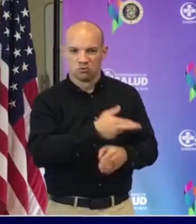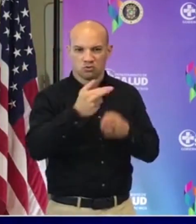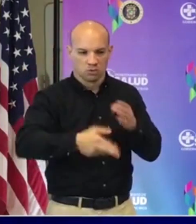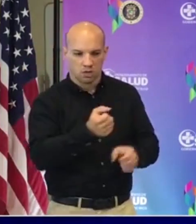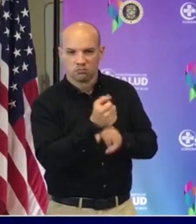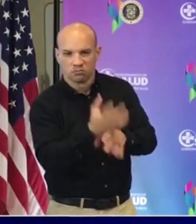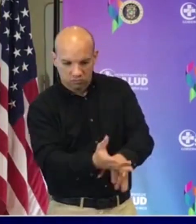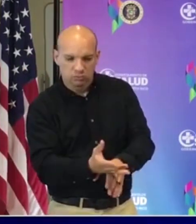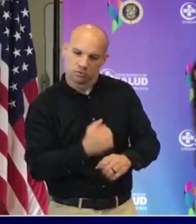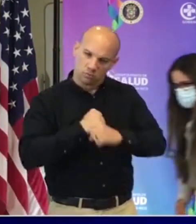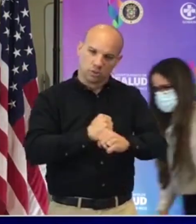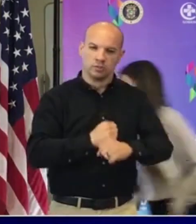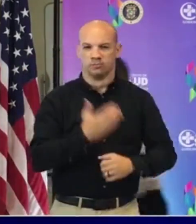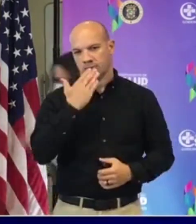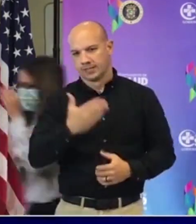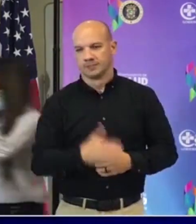Gracias.